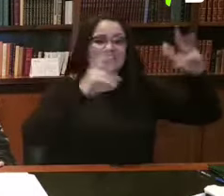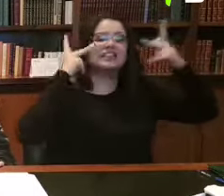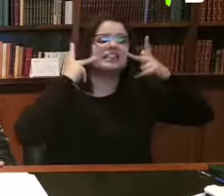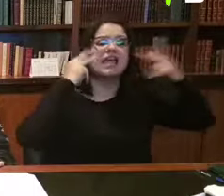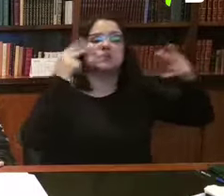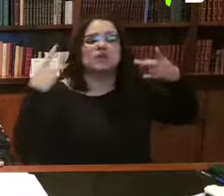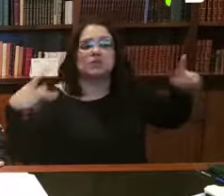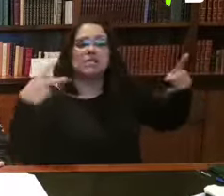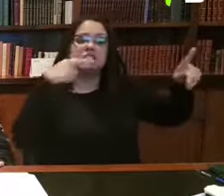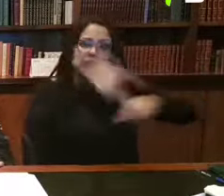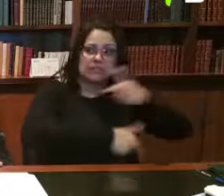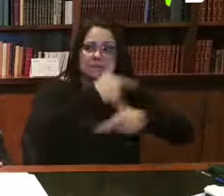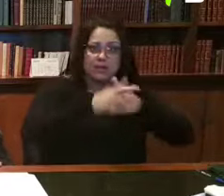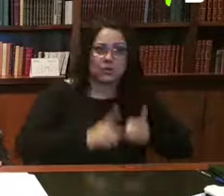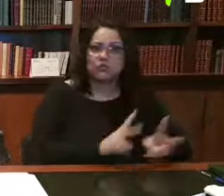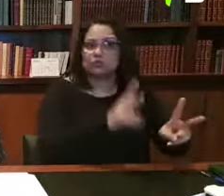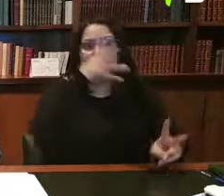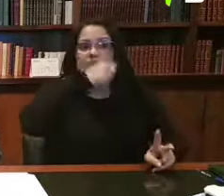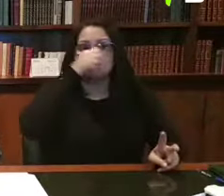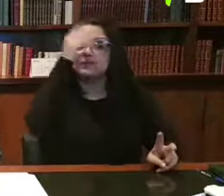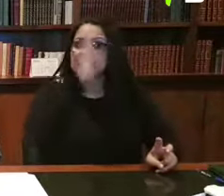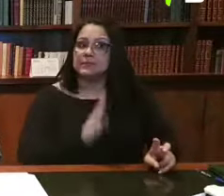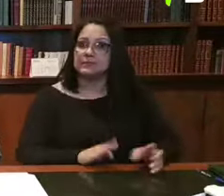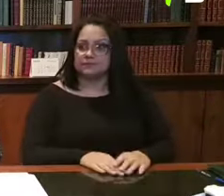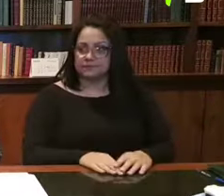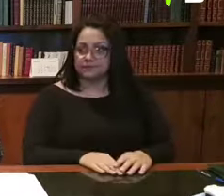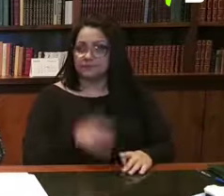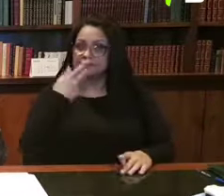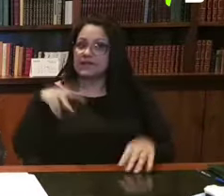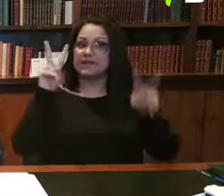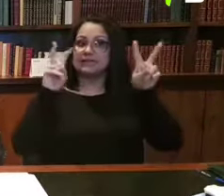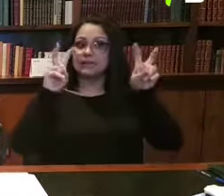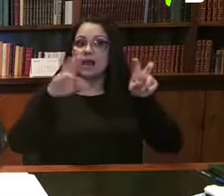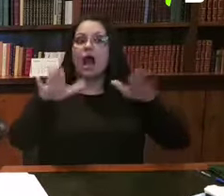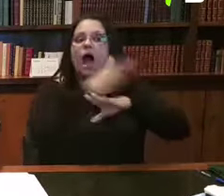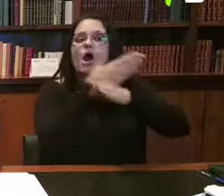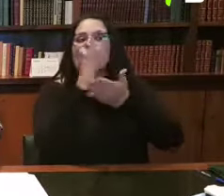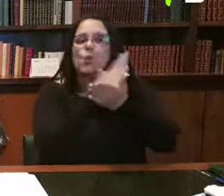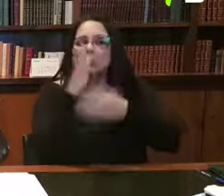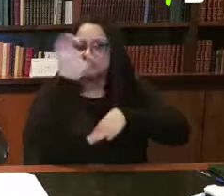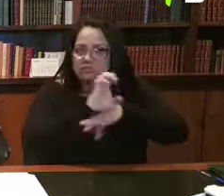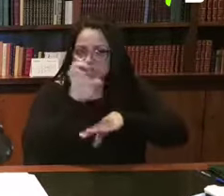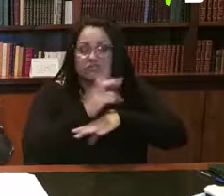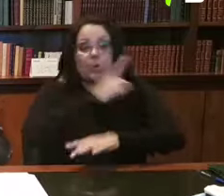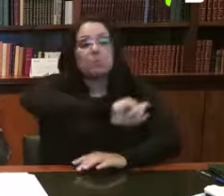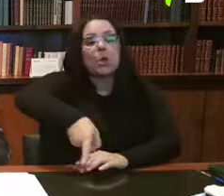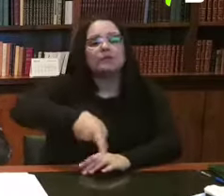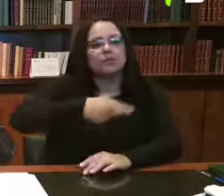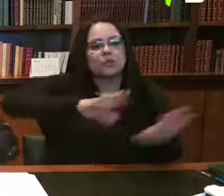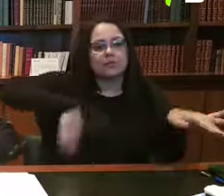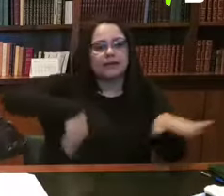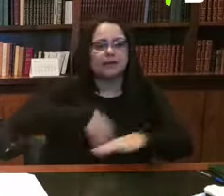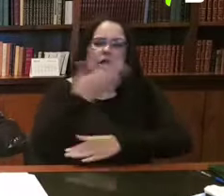e eles estão salvando o brasil é que você fala o campo né em alguns estados foi proibido e na praia agora o ms diz que o